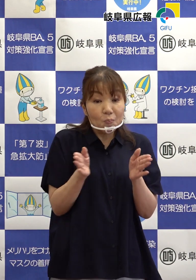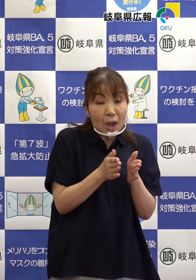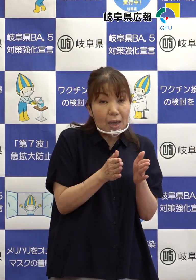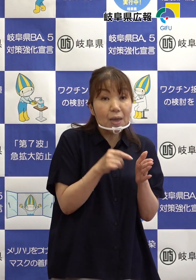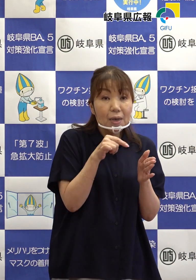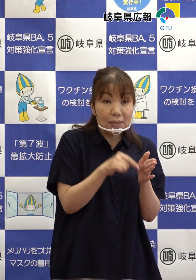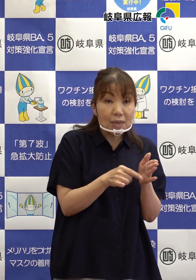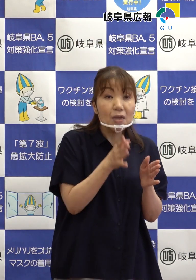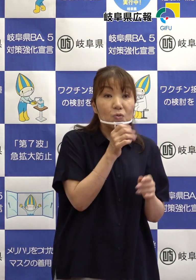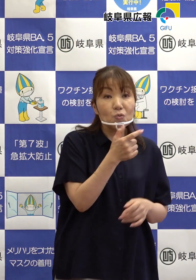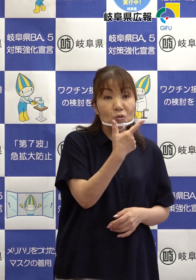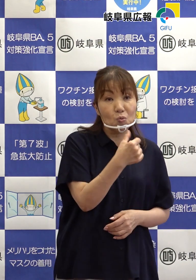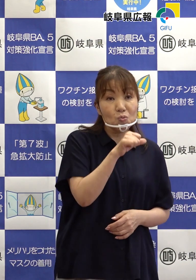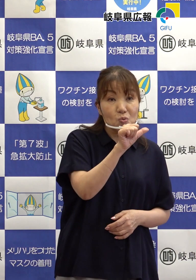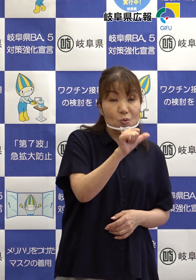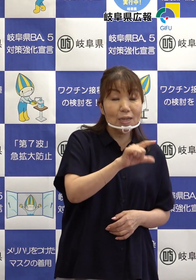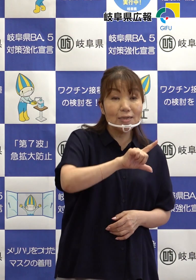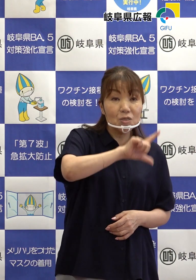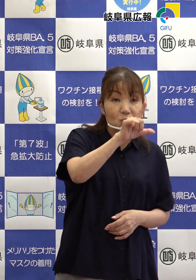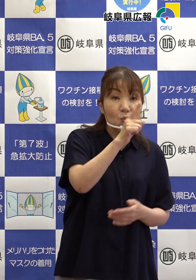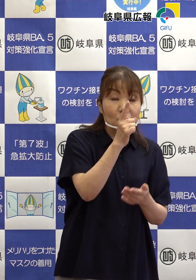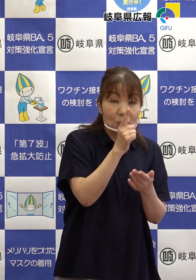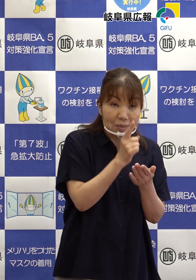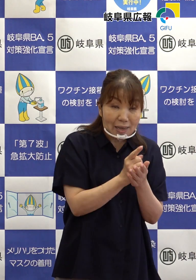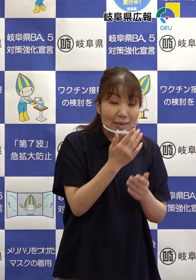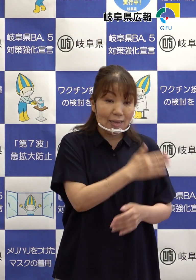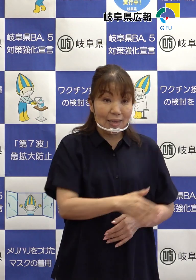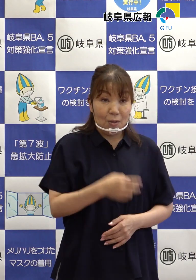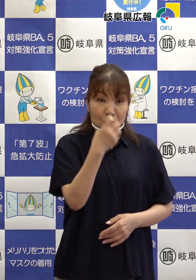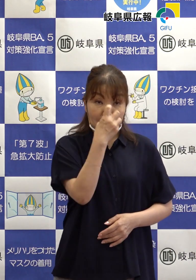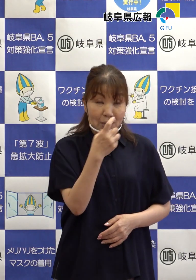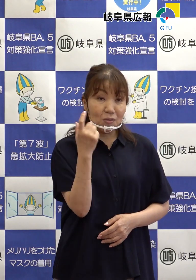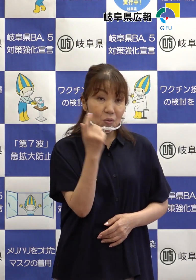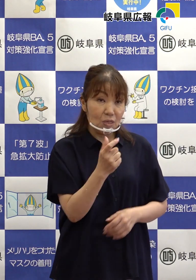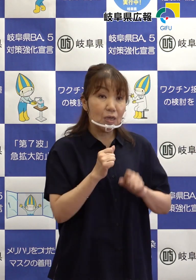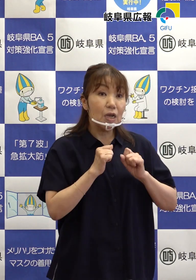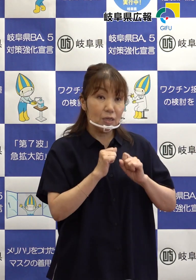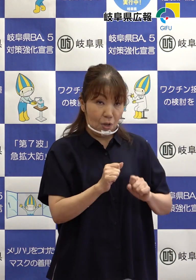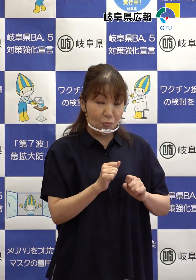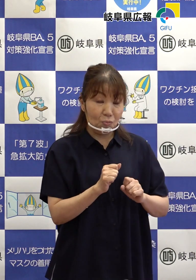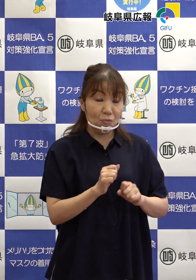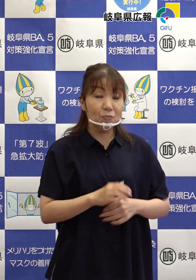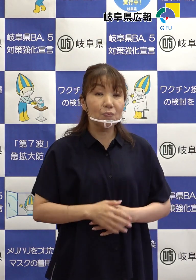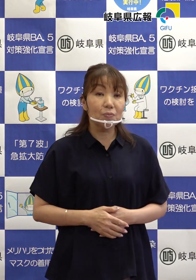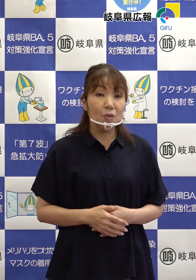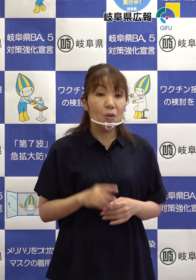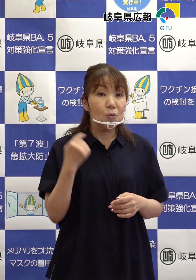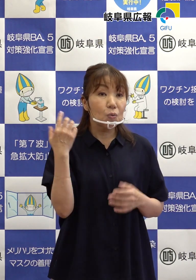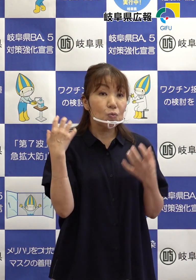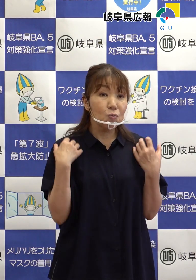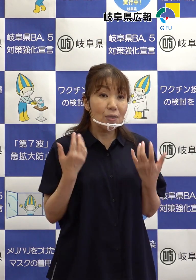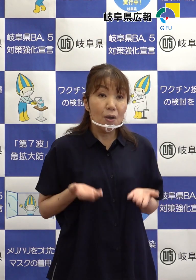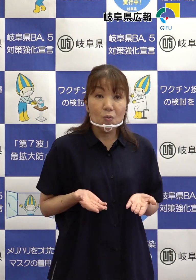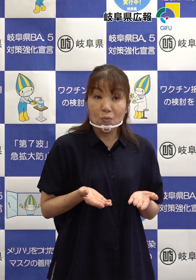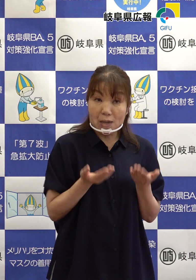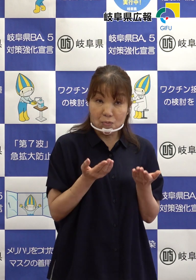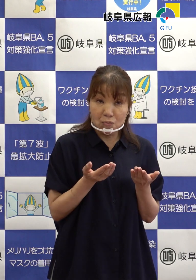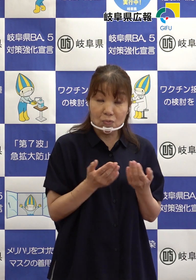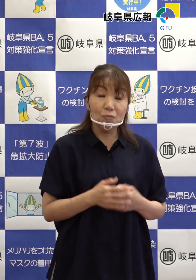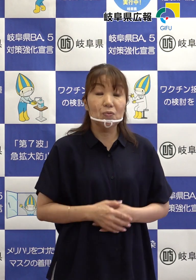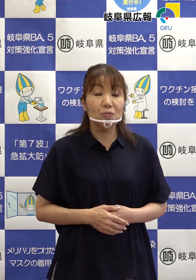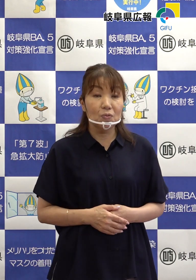て65歳以上の方について健康観察をしっかりするということで負担を軽減するということであり